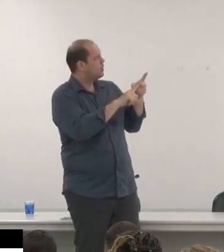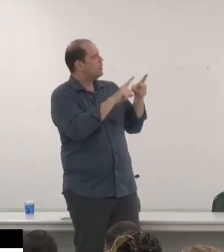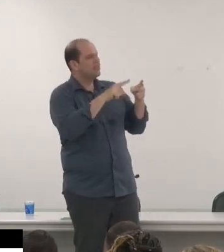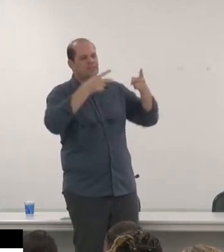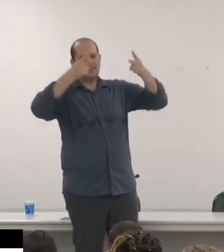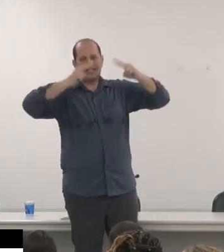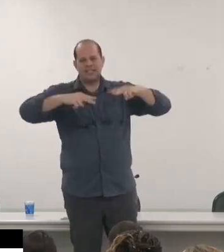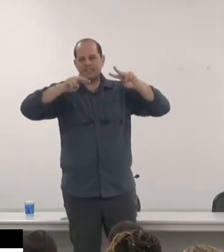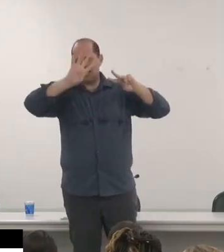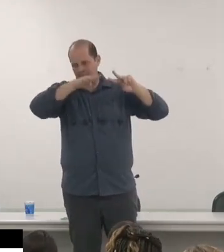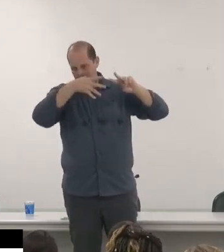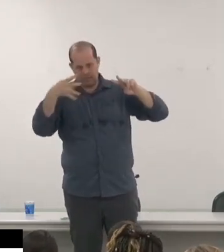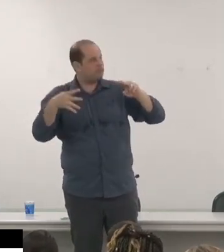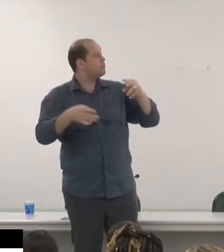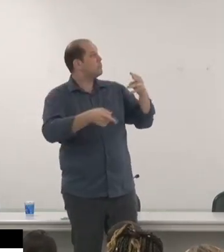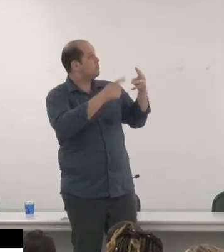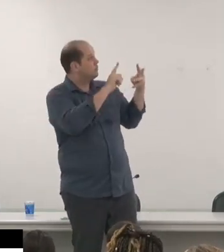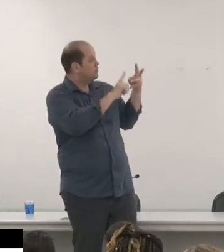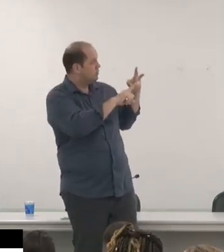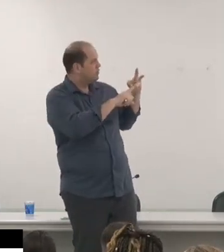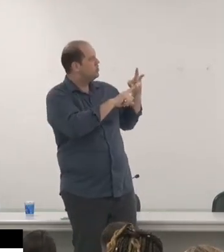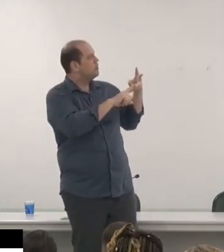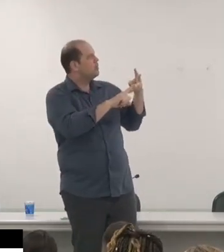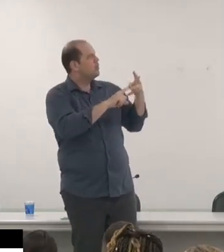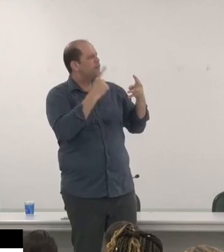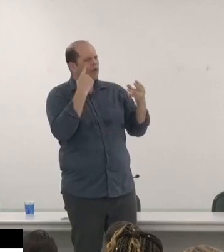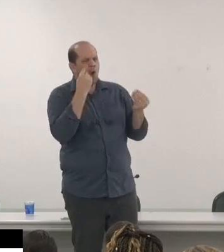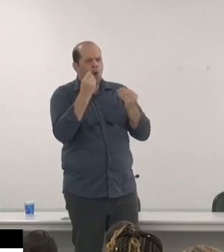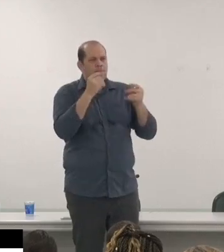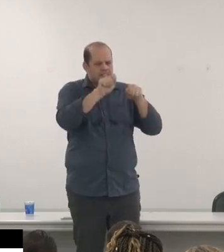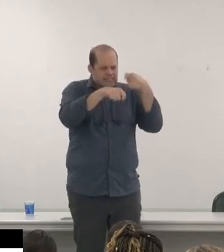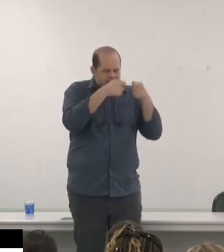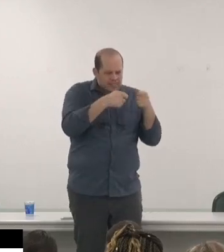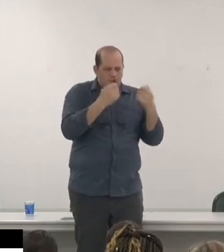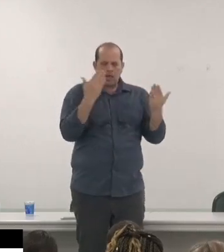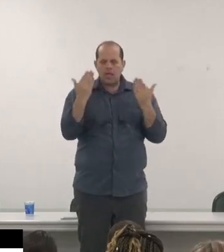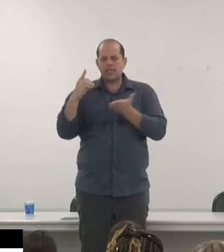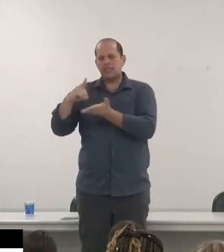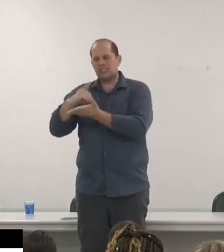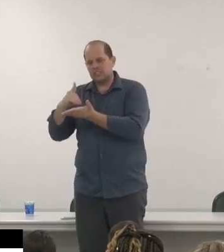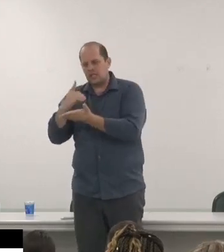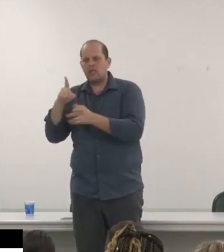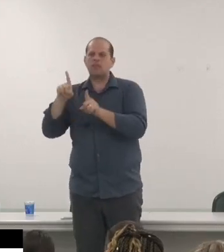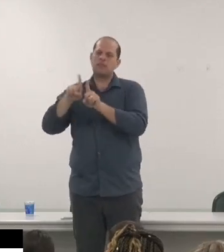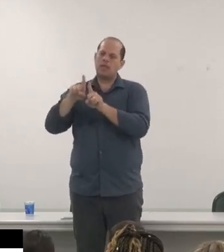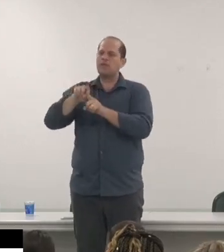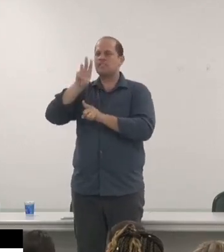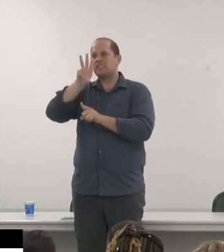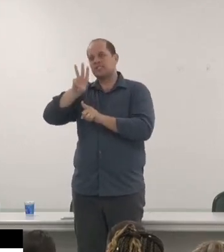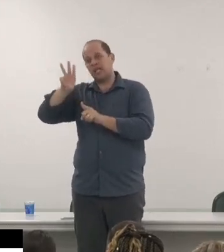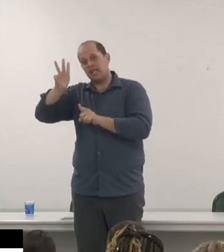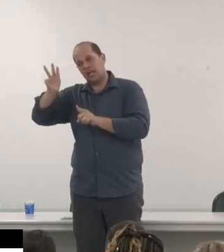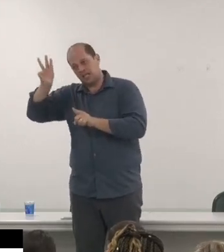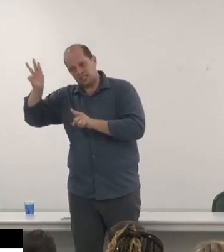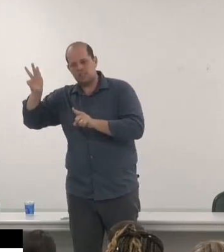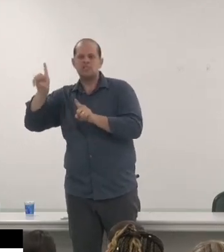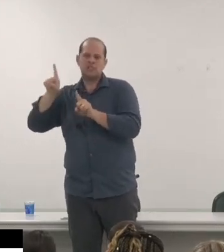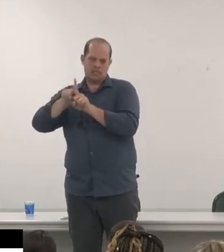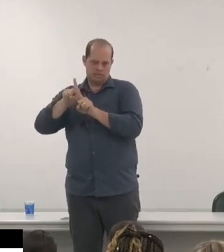referência, a transcrição dos dados no ELAN, a seleção de dados e critérios de